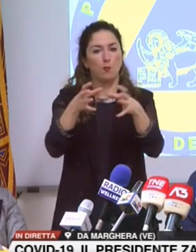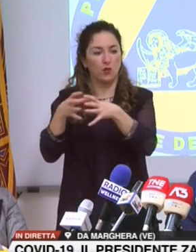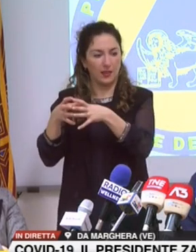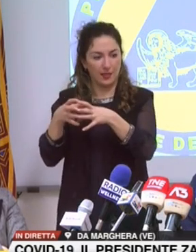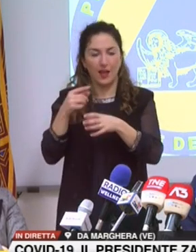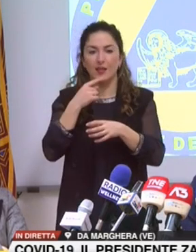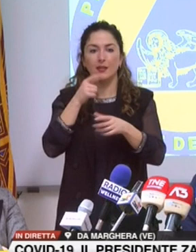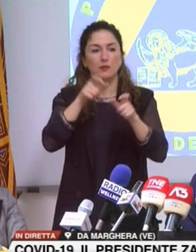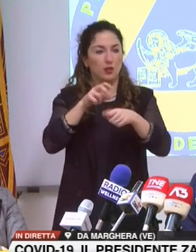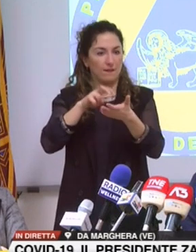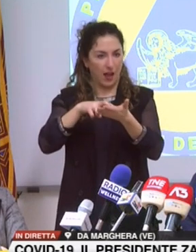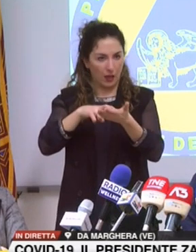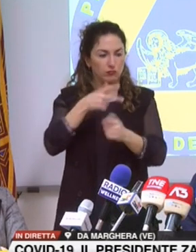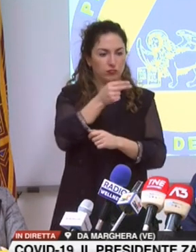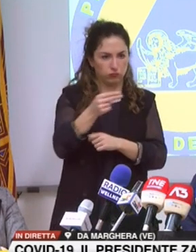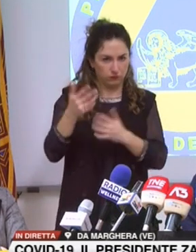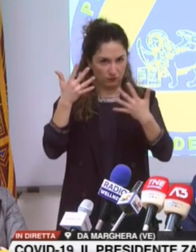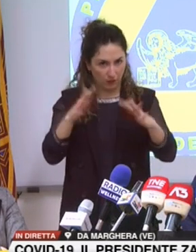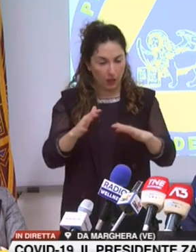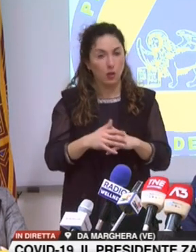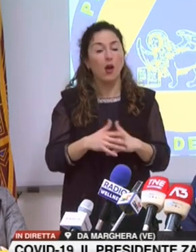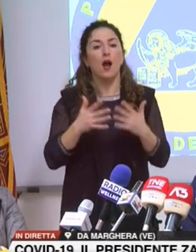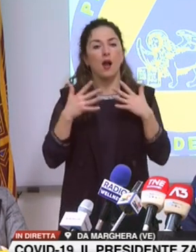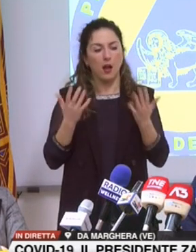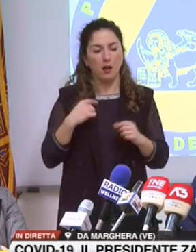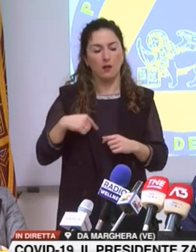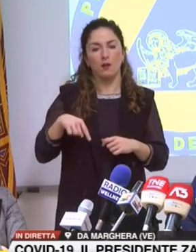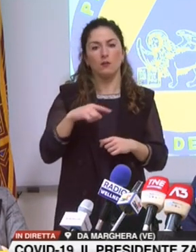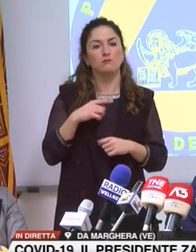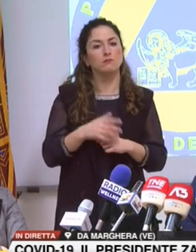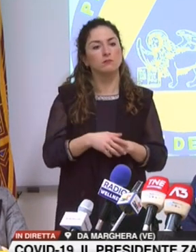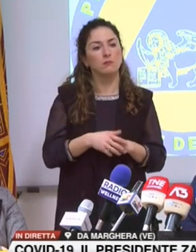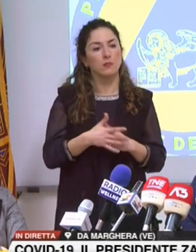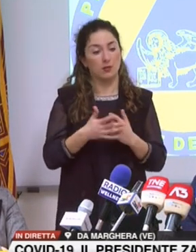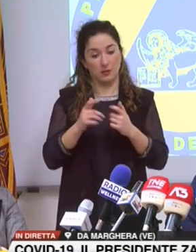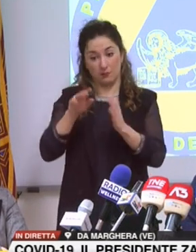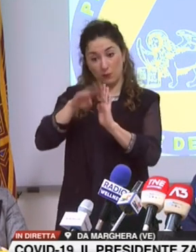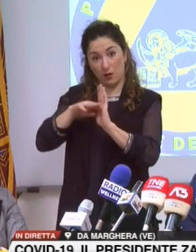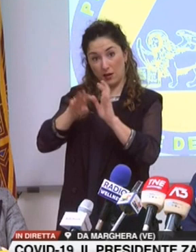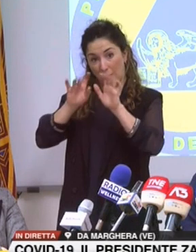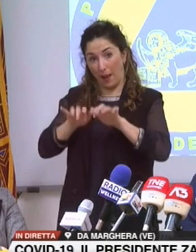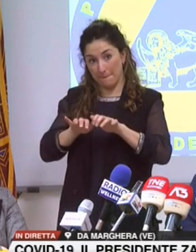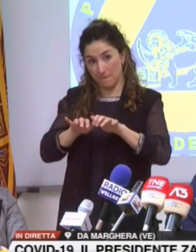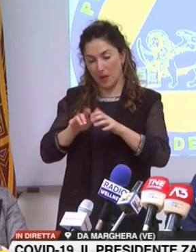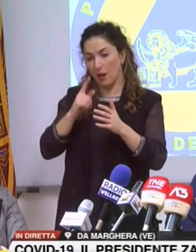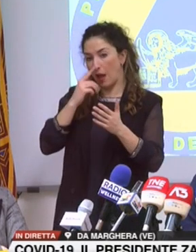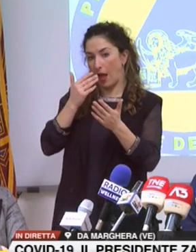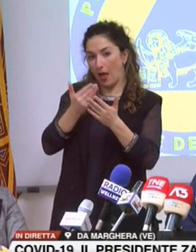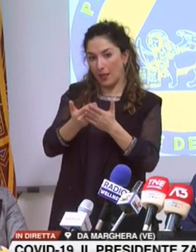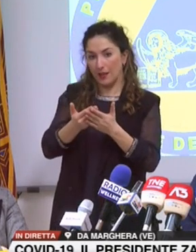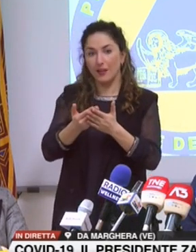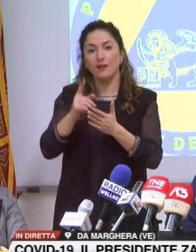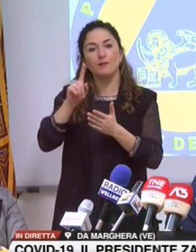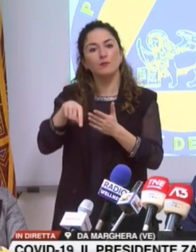per i soggetti fragili, abbiamo voluto mettere in condizione, adattando questo sistema e concedendolo anche